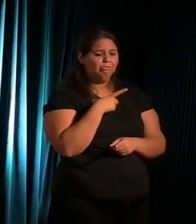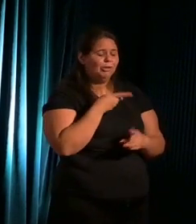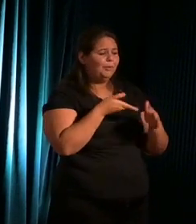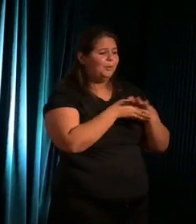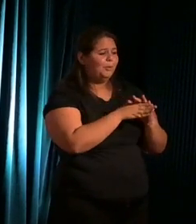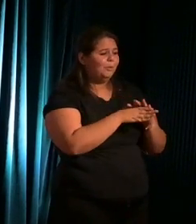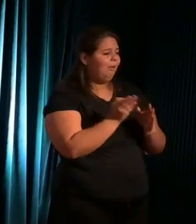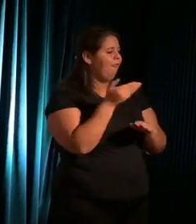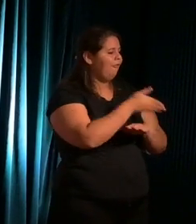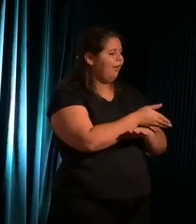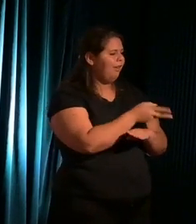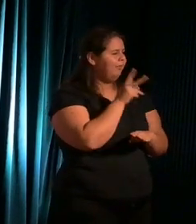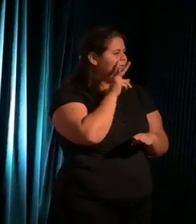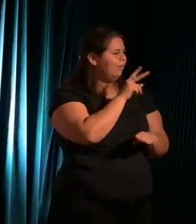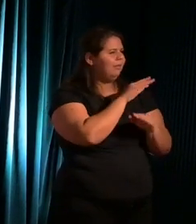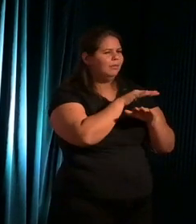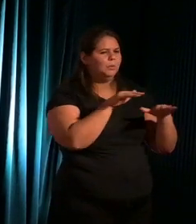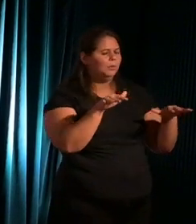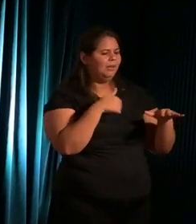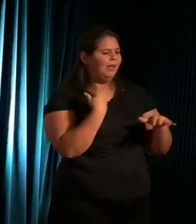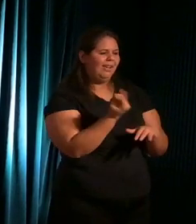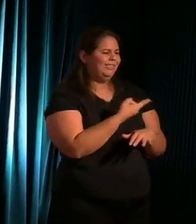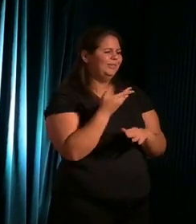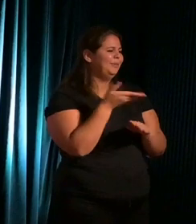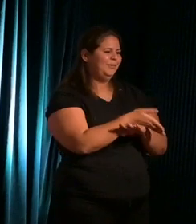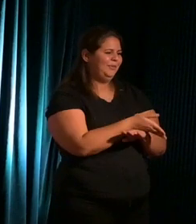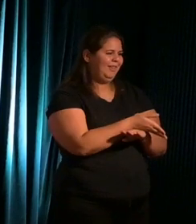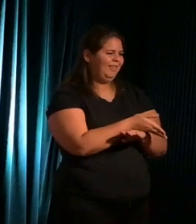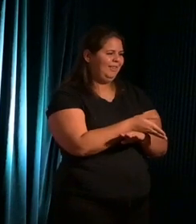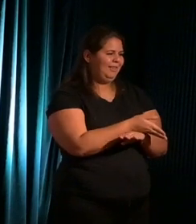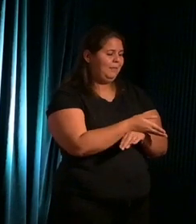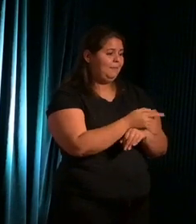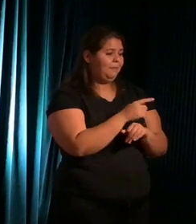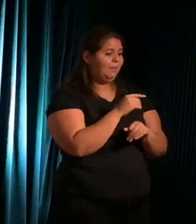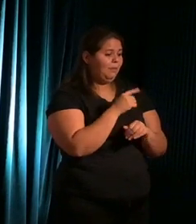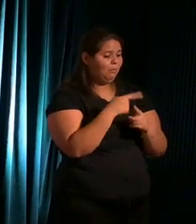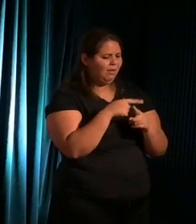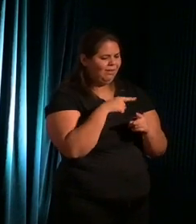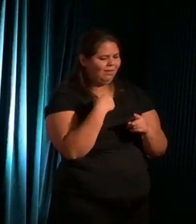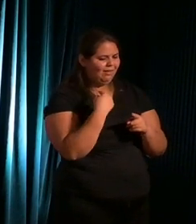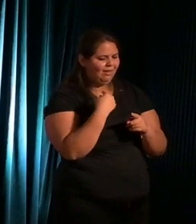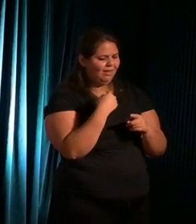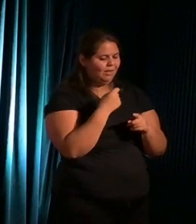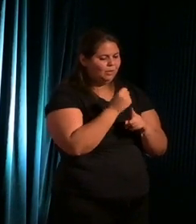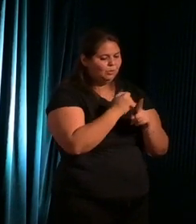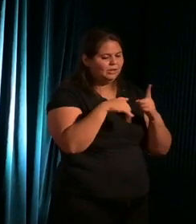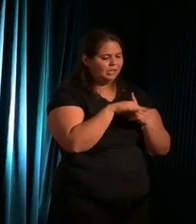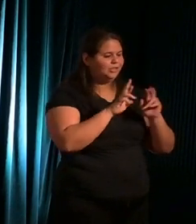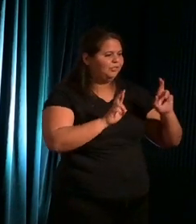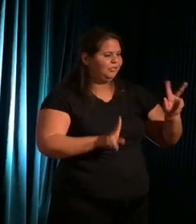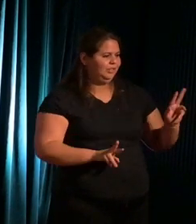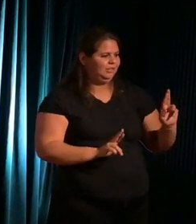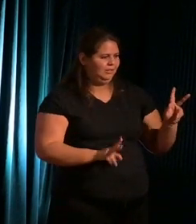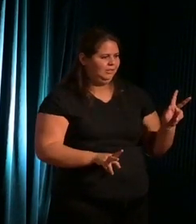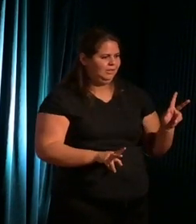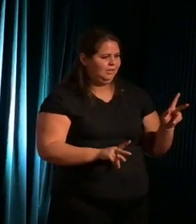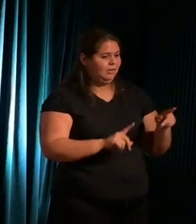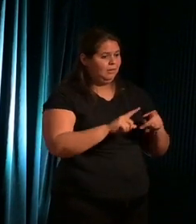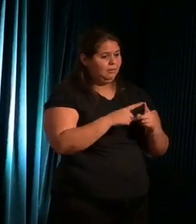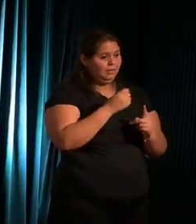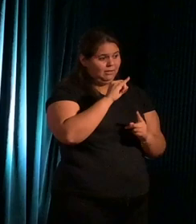tão popular. Para nós não será, mas para quem de repente abre o